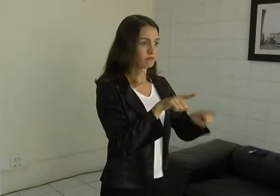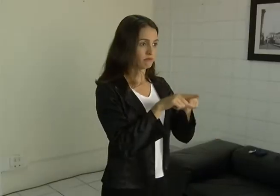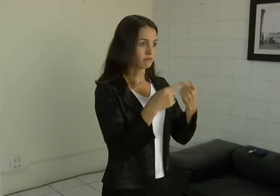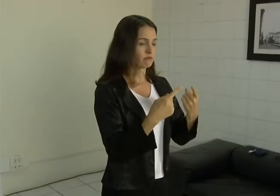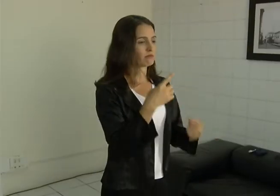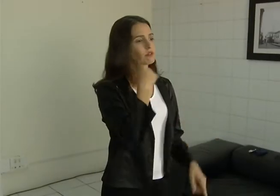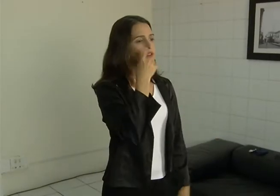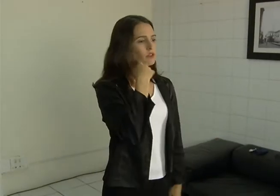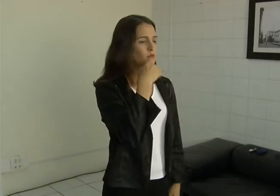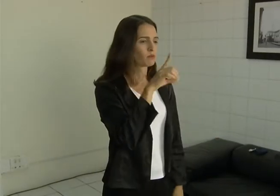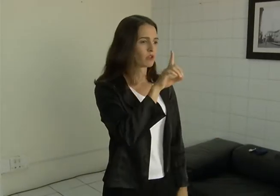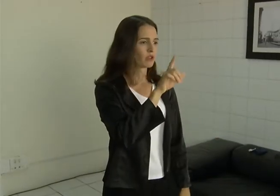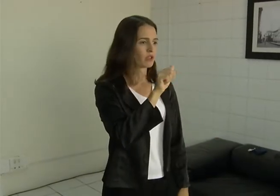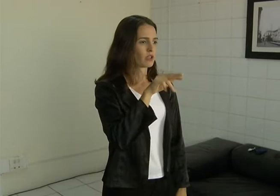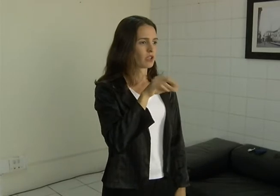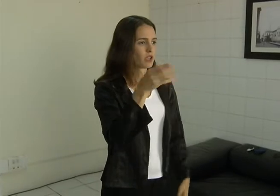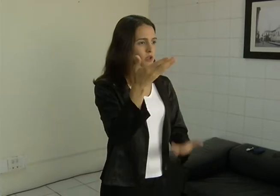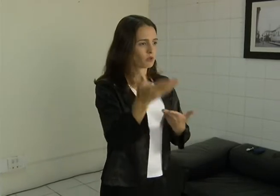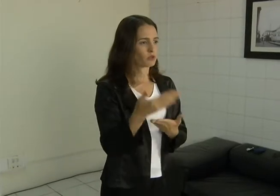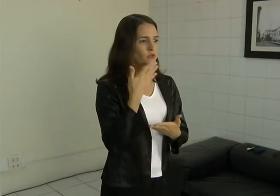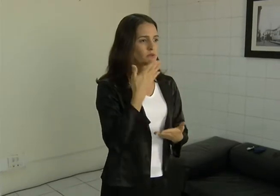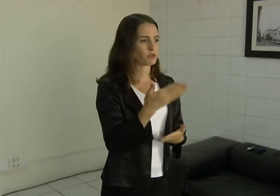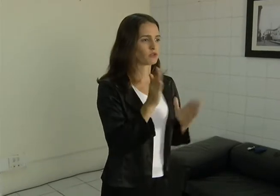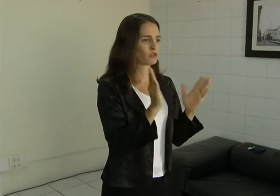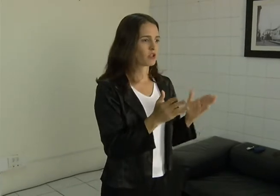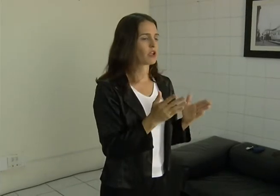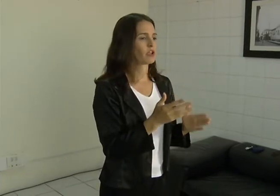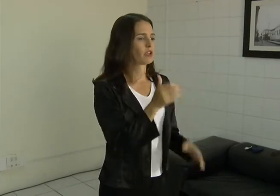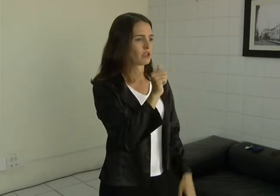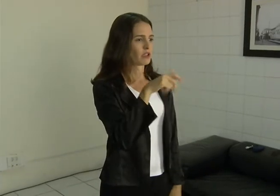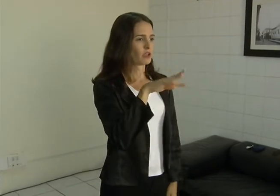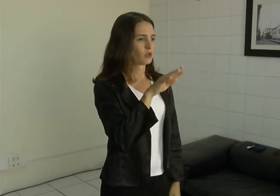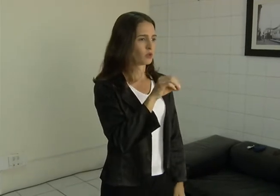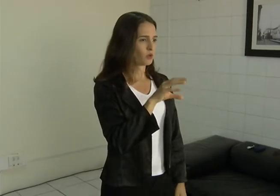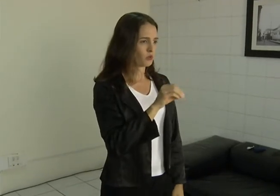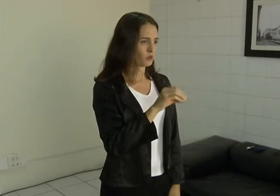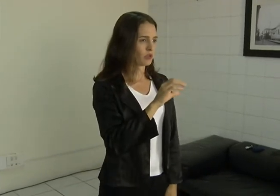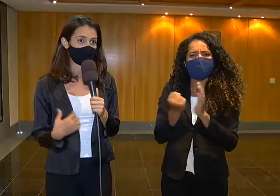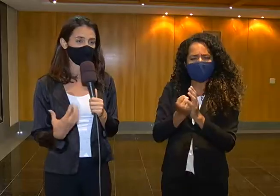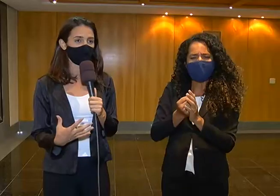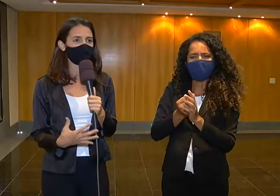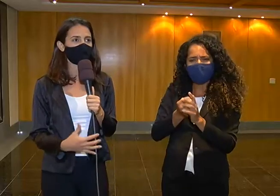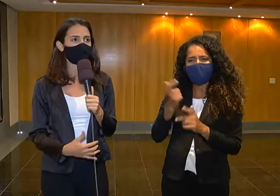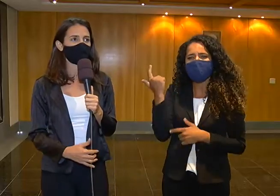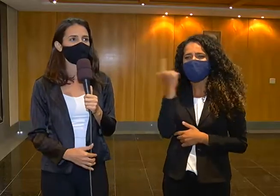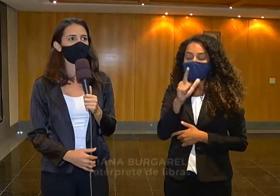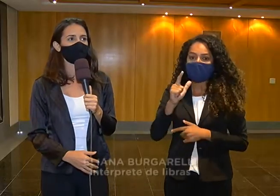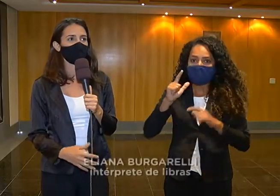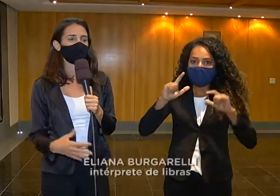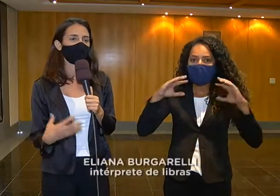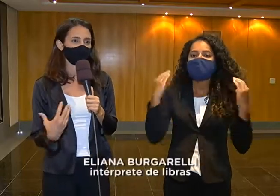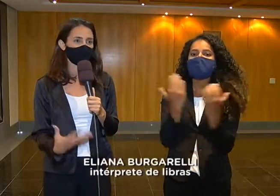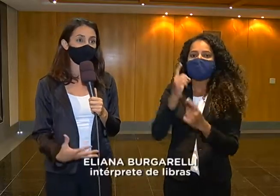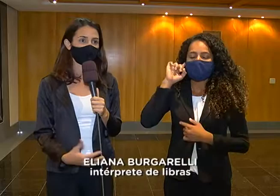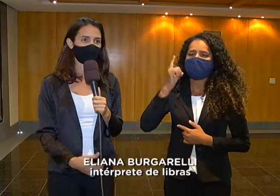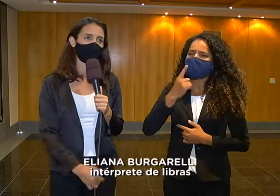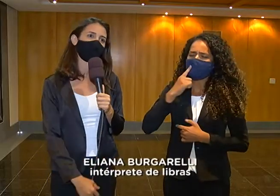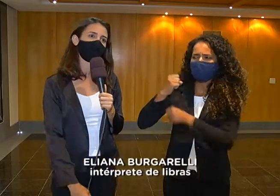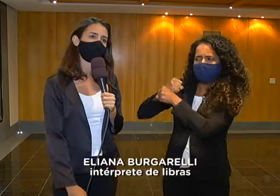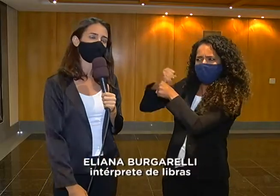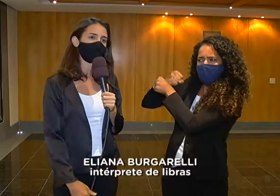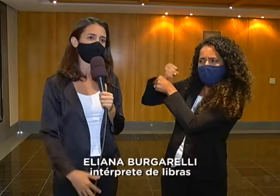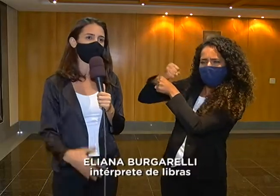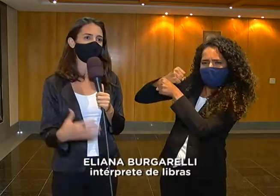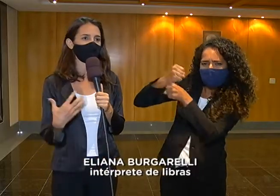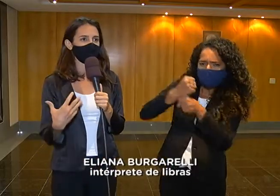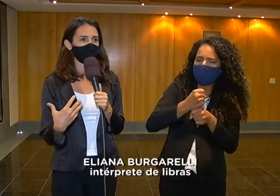acessibilidade linguística no parlamento é uma importante conquista para a comunidade surda. Há muitos anos a gente está aí engajada,